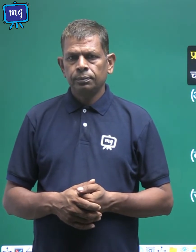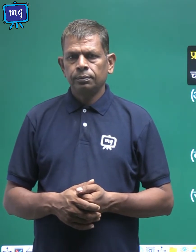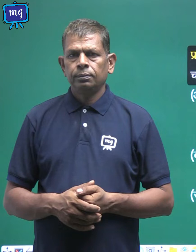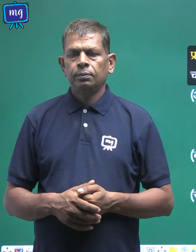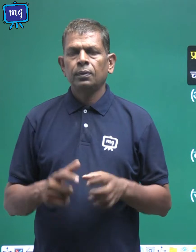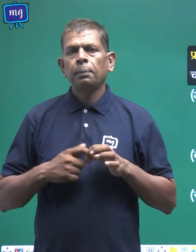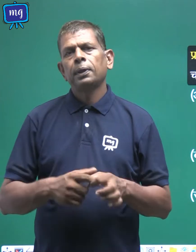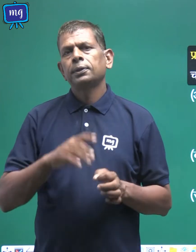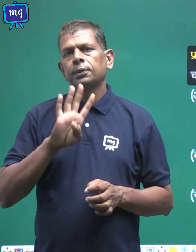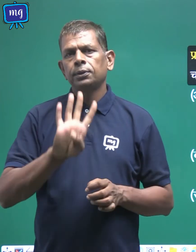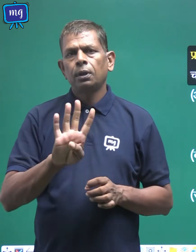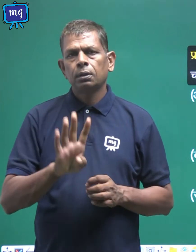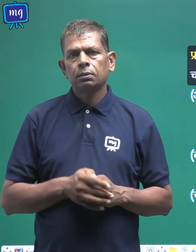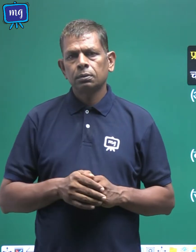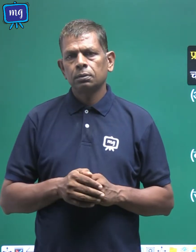प्रश्न 4,